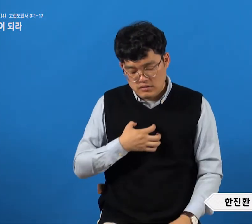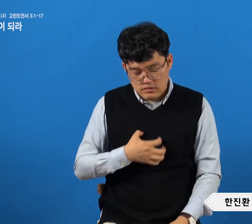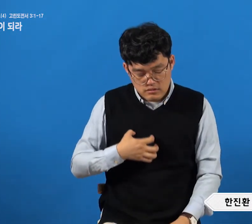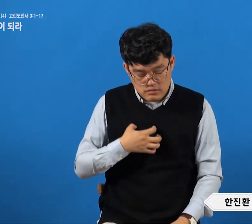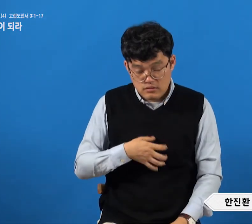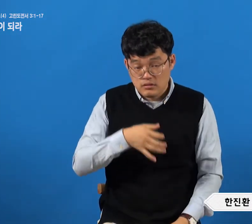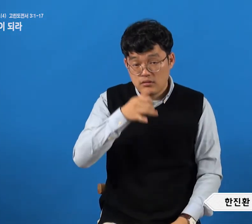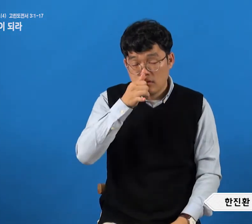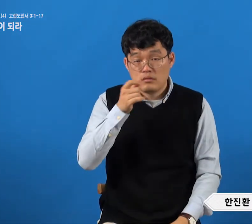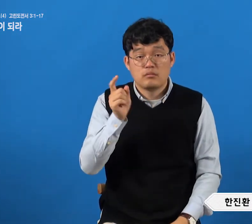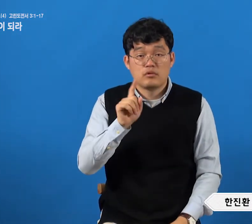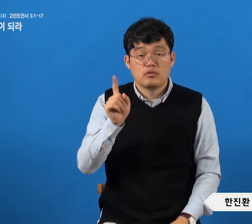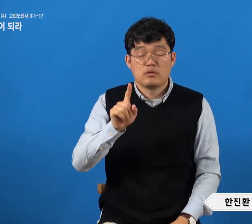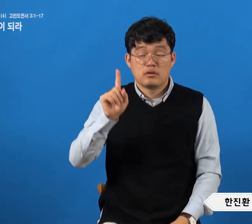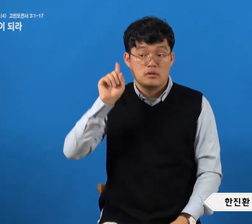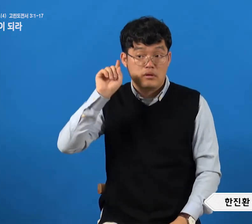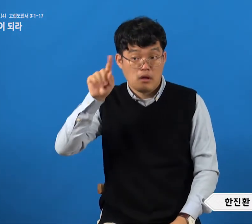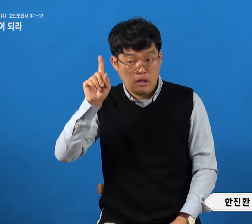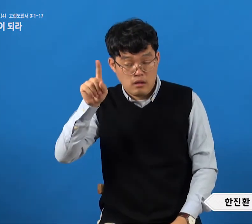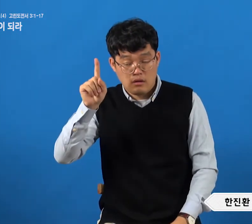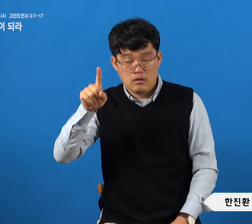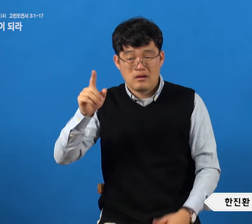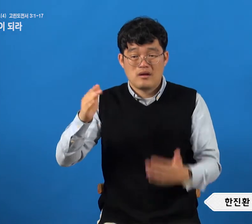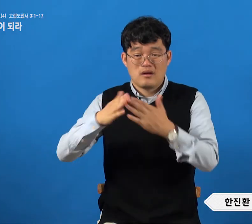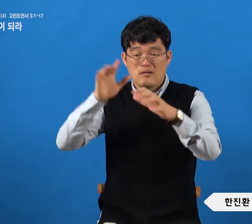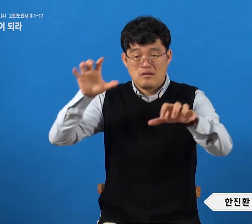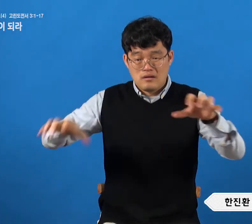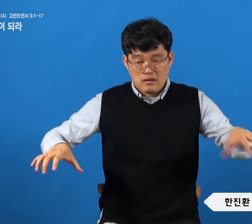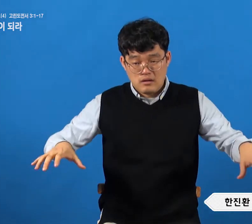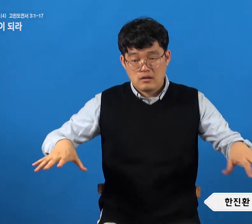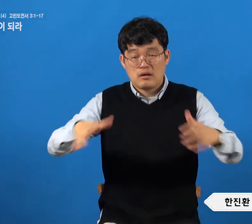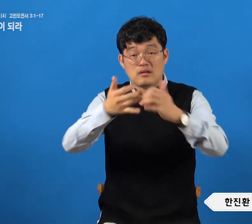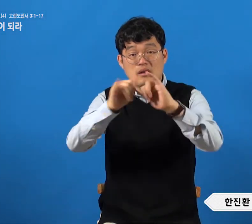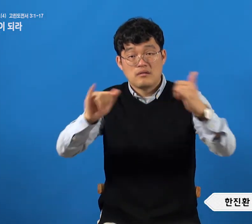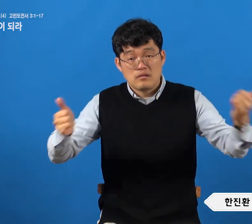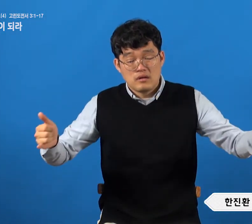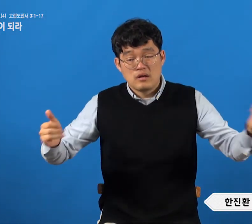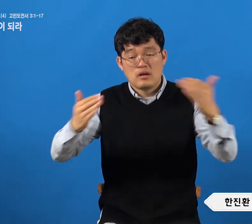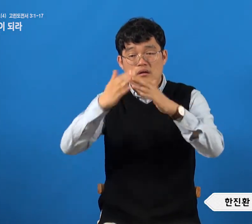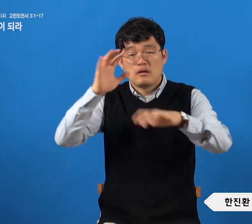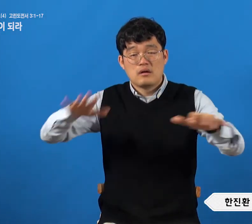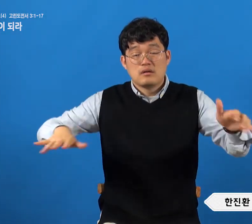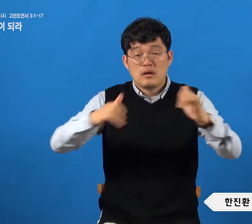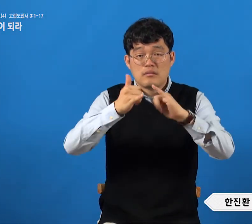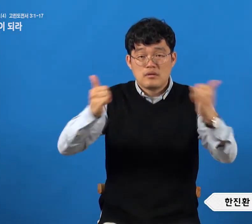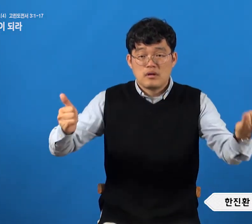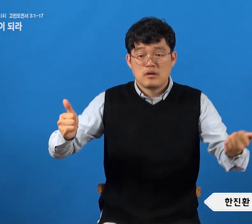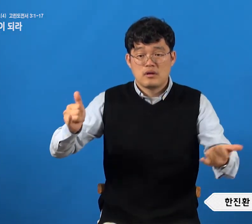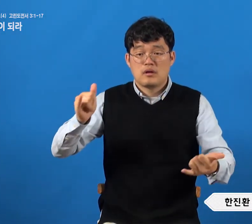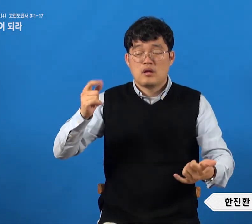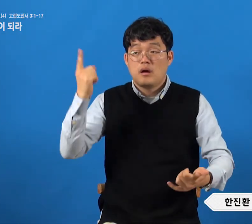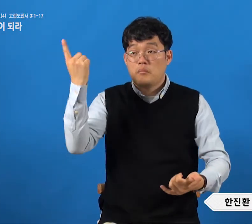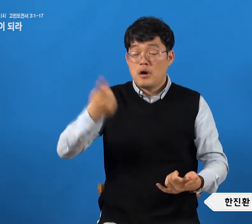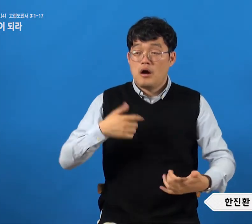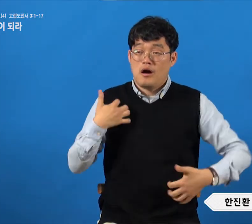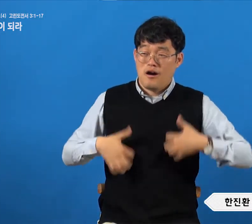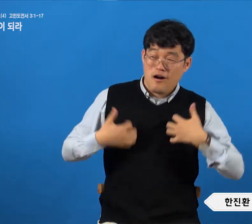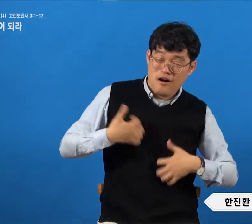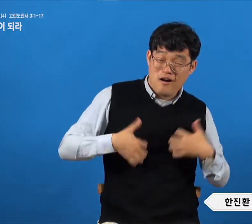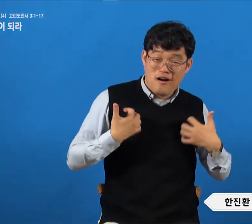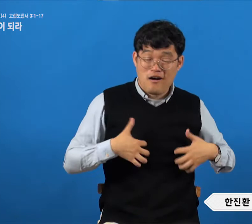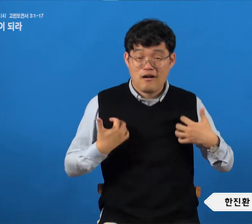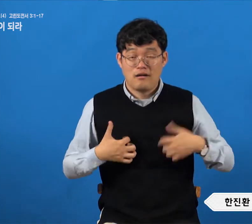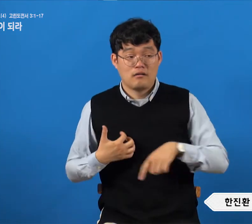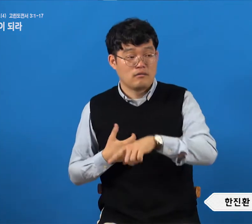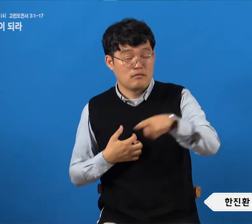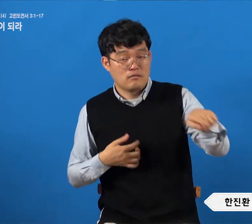했습니다. 그런데 웬걸 그 다음날 마을에 나가니까 사람들이 저희들을 너무 반갑게 환대를